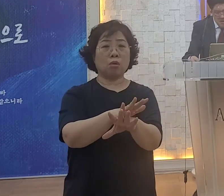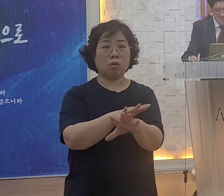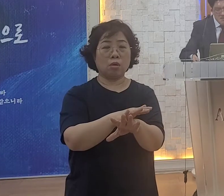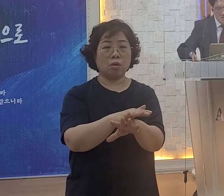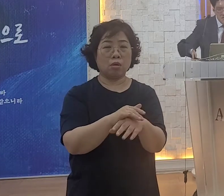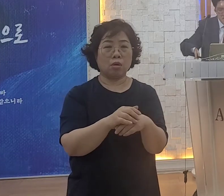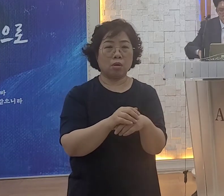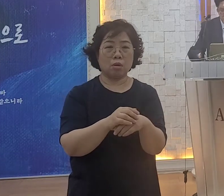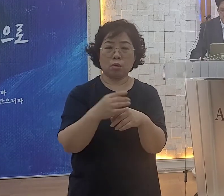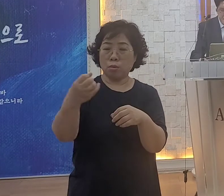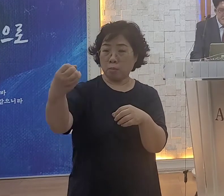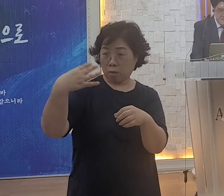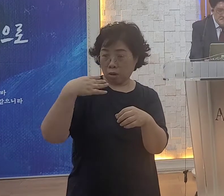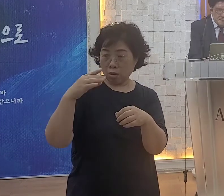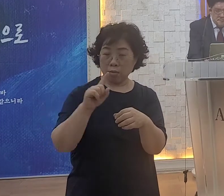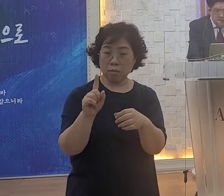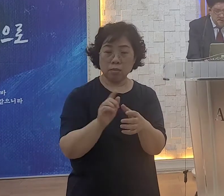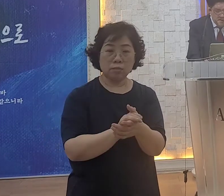그러고 하는 말이